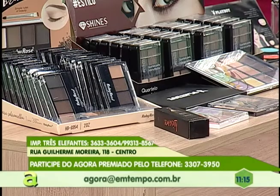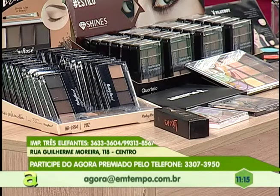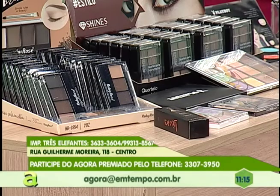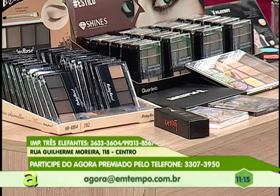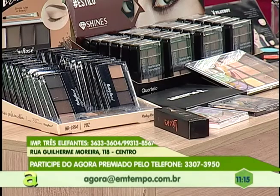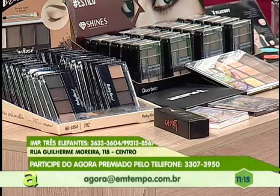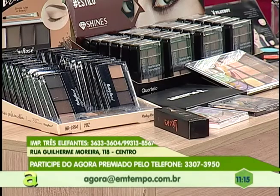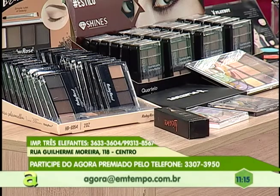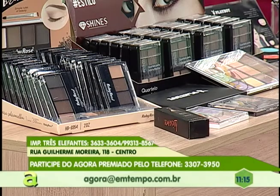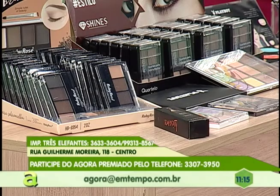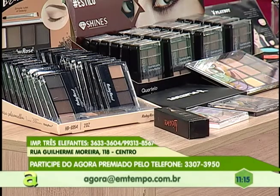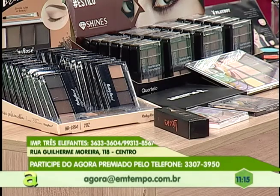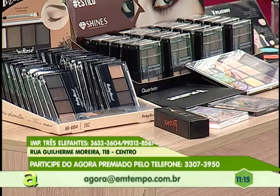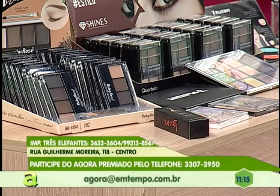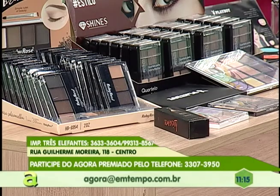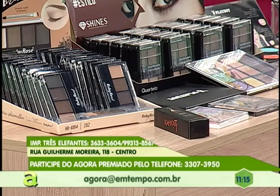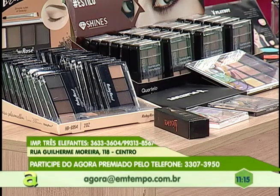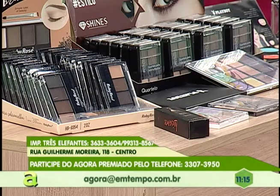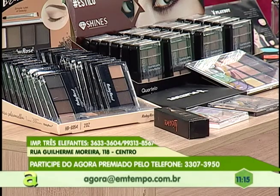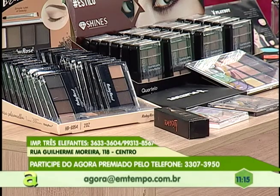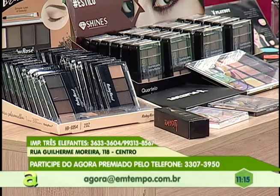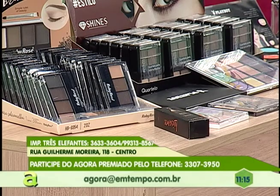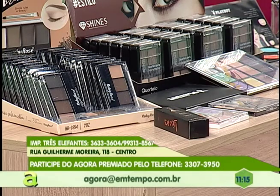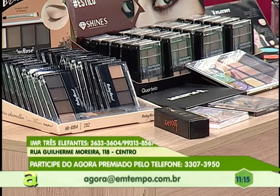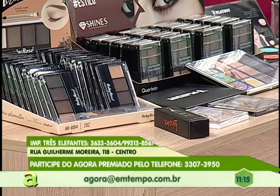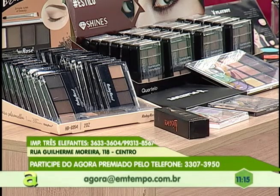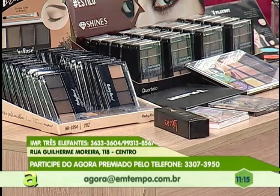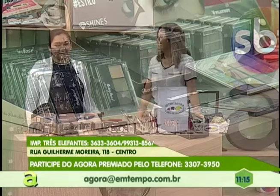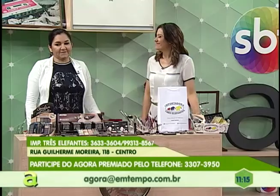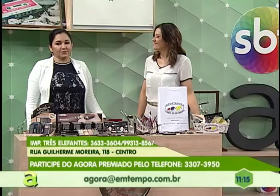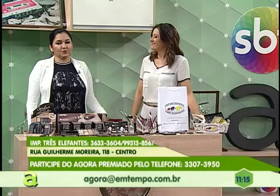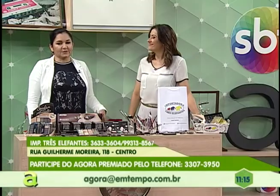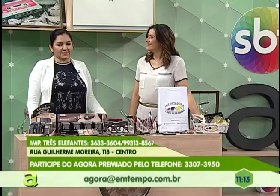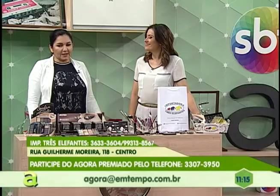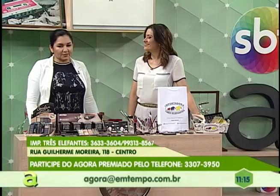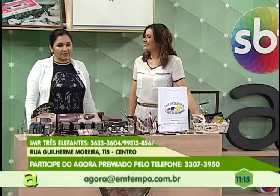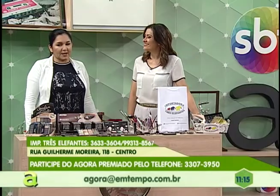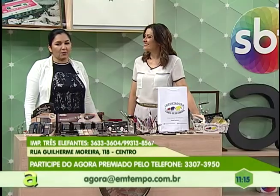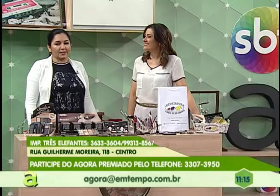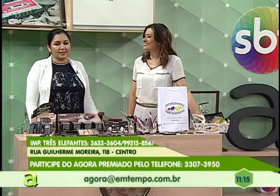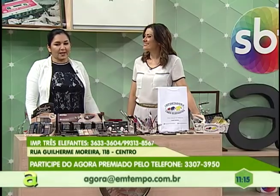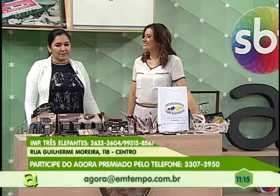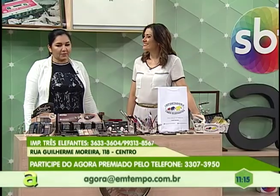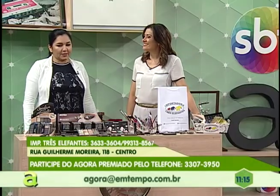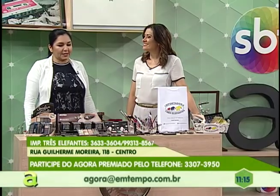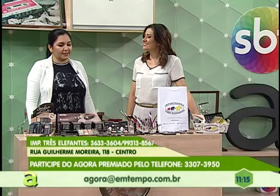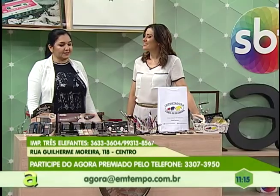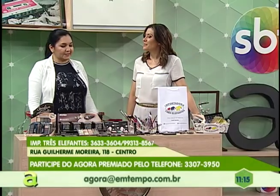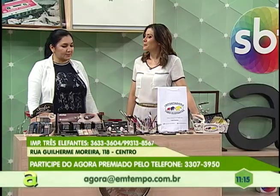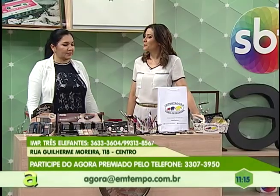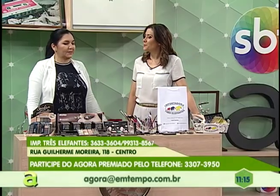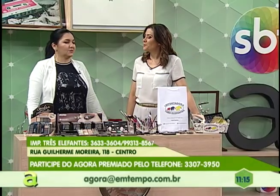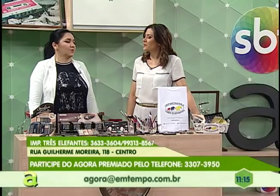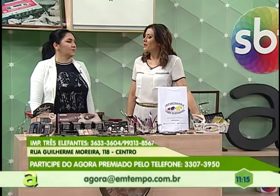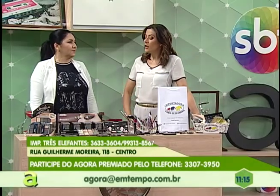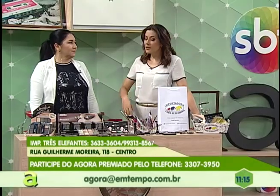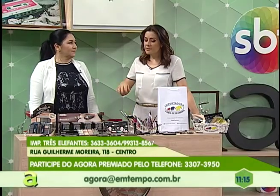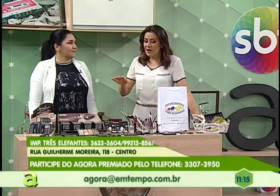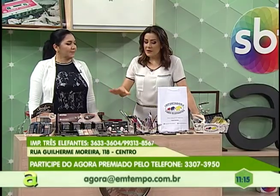esses produtos aqui, onde é que a gente encontra? Portadora 3 Elefantes no centro, na rua Guilherme Moreira, 118. E dá para